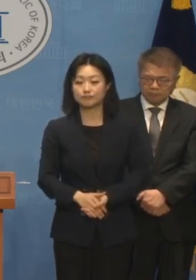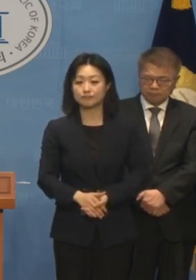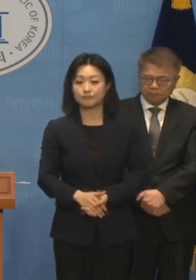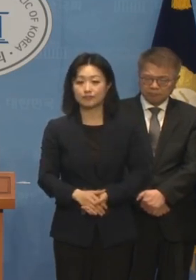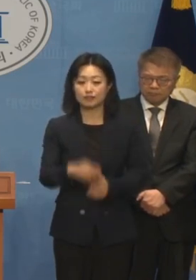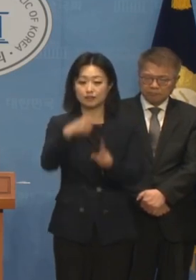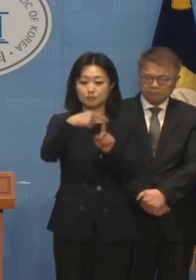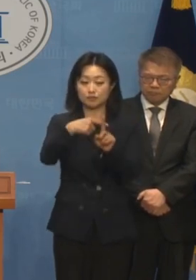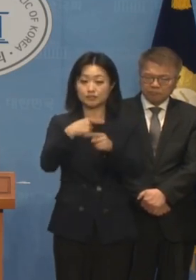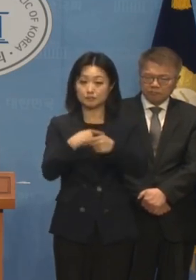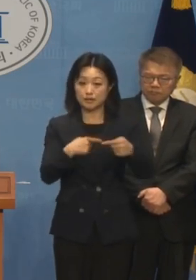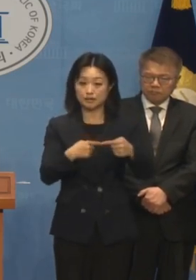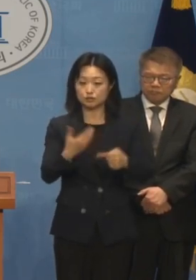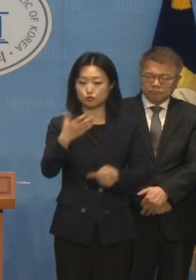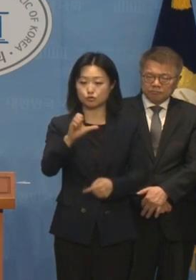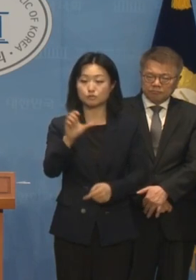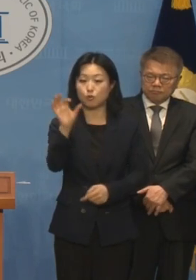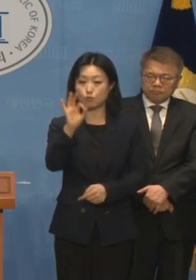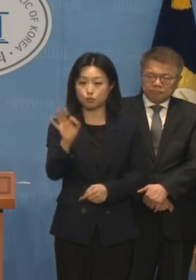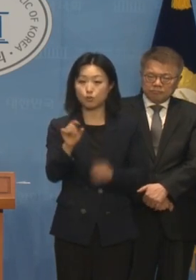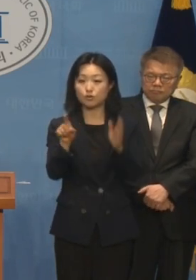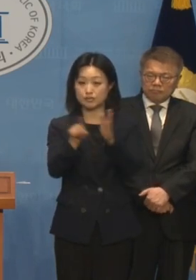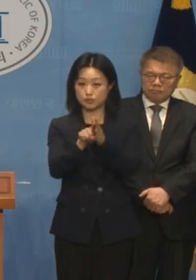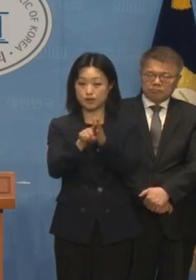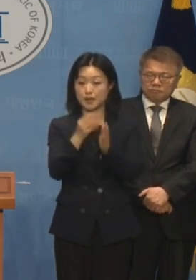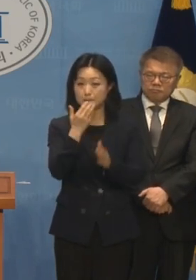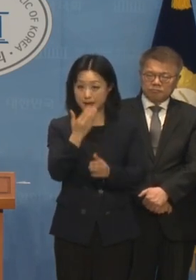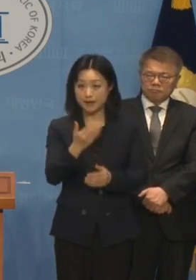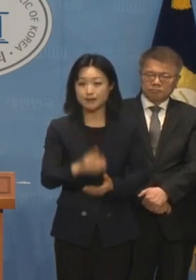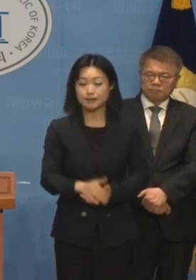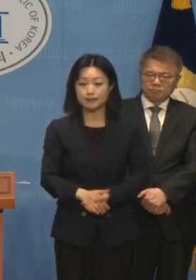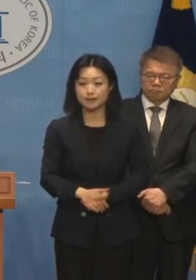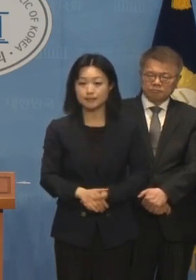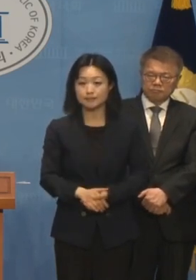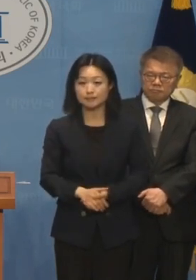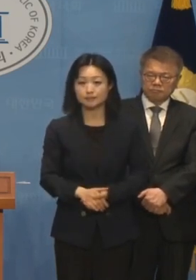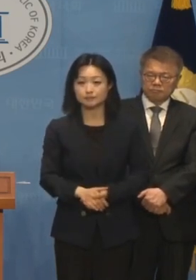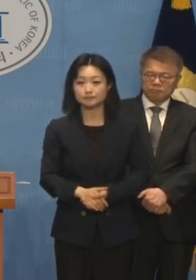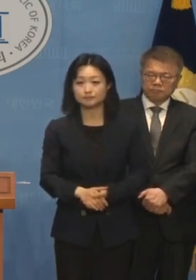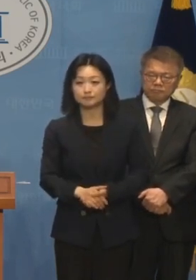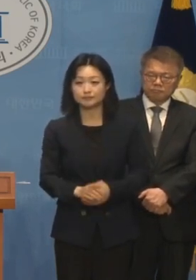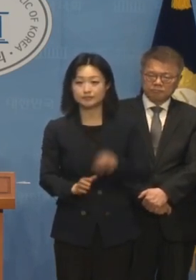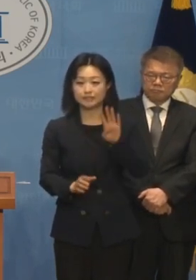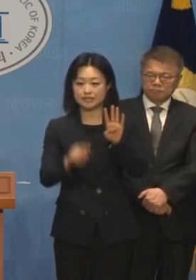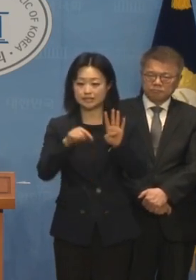오차 범위가 95% 신뢰 수준에서 플러스 마이너스